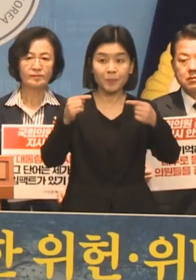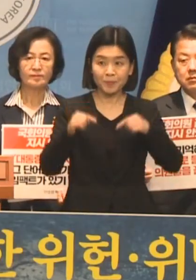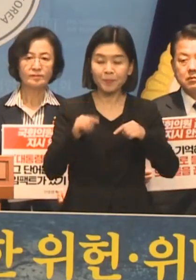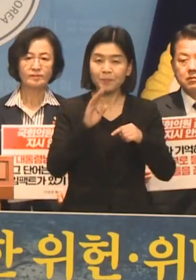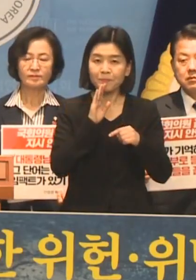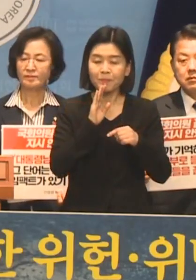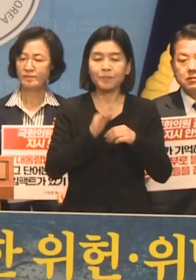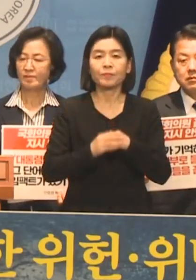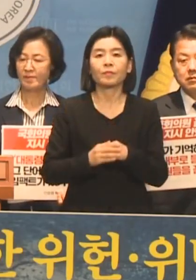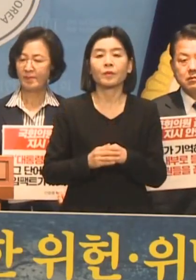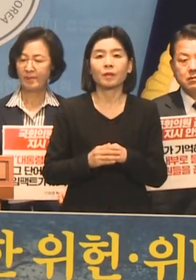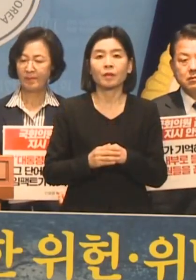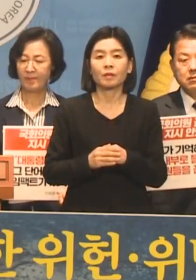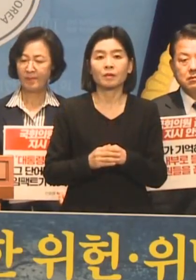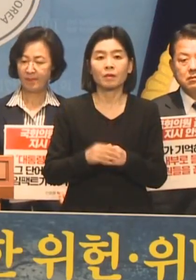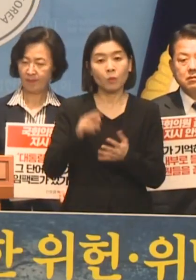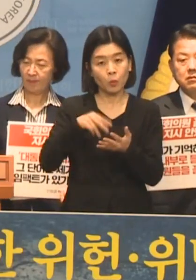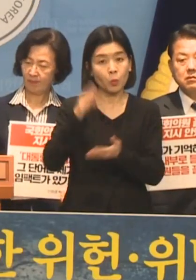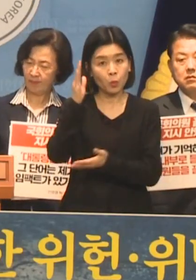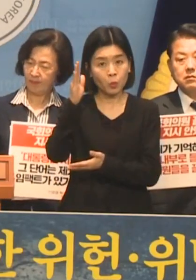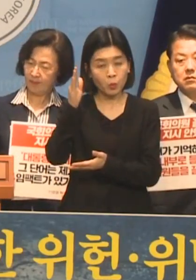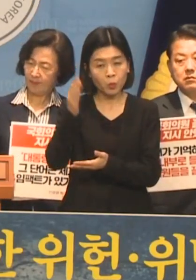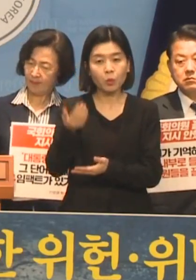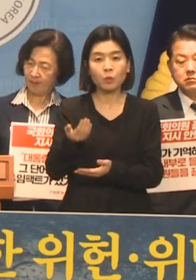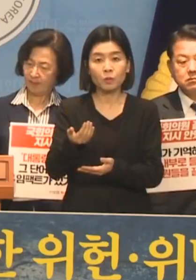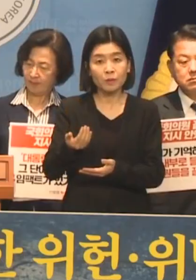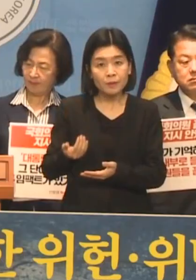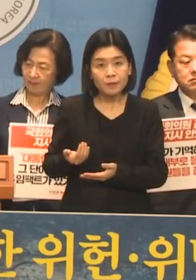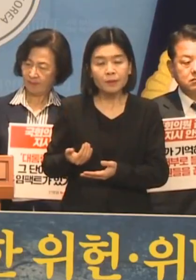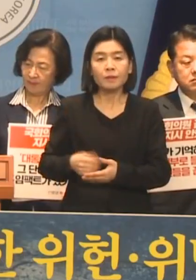그러면 기자회견문 낭독에 앞서서 우리